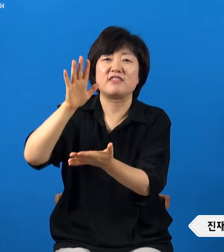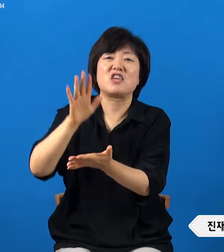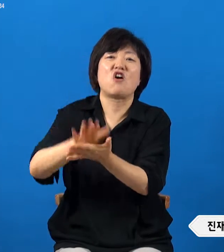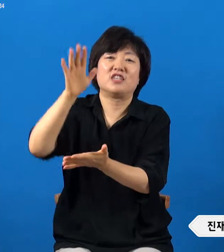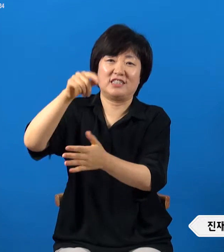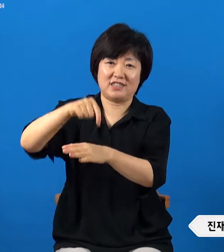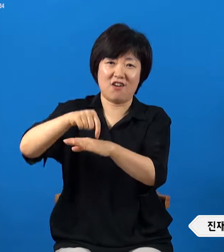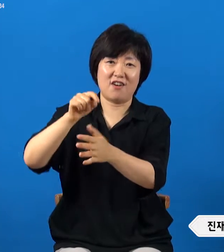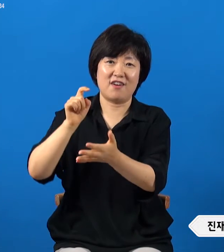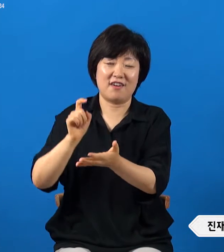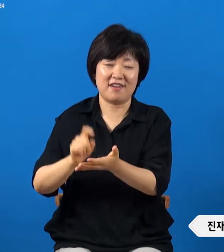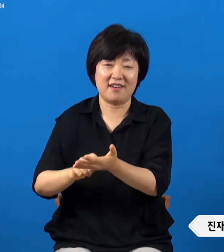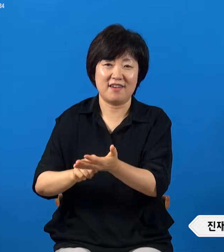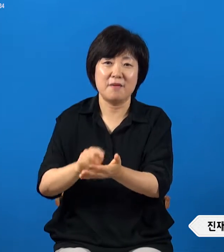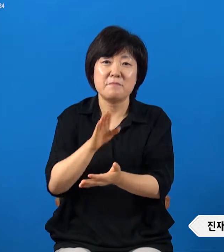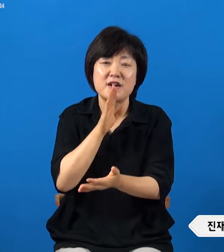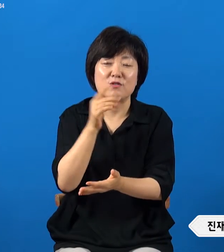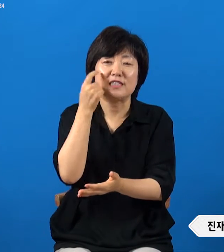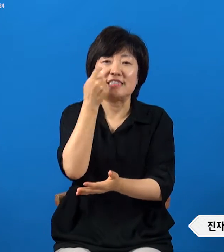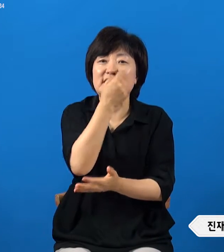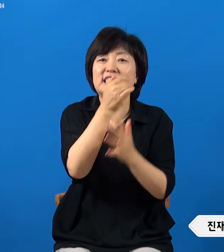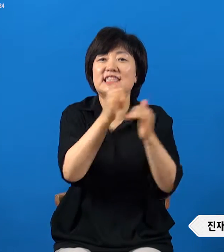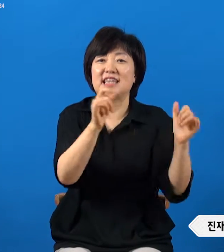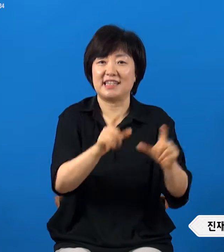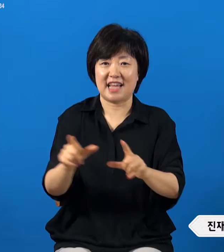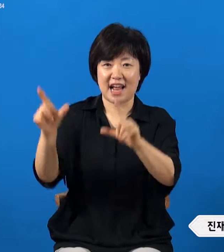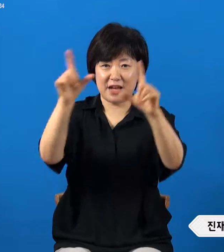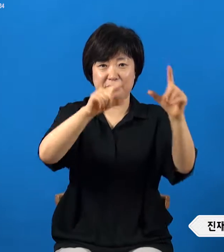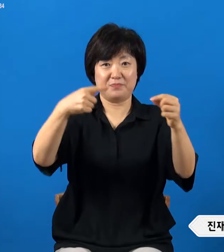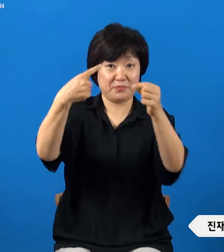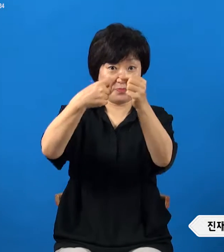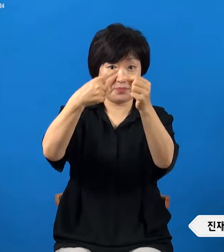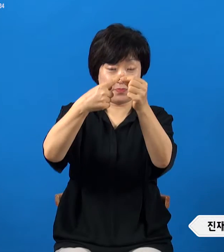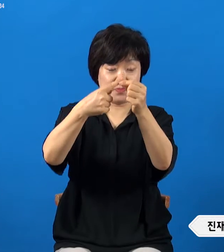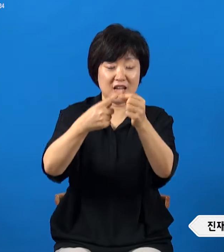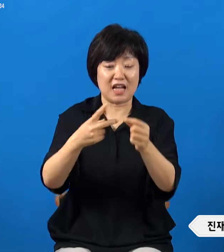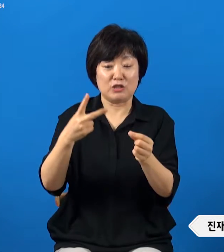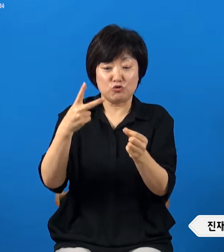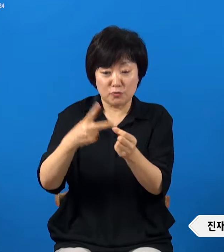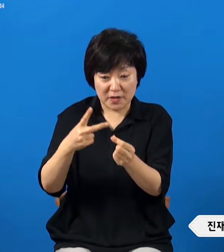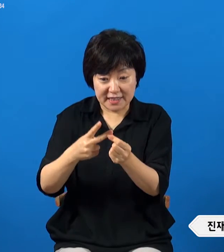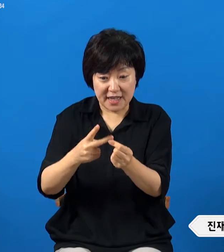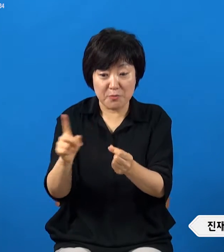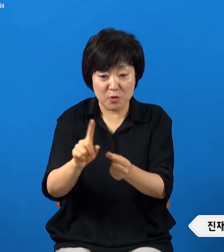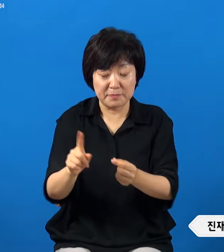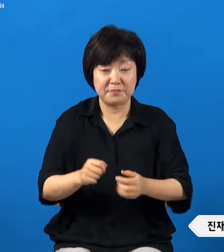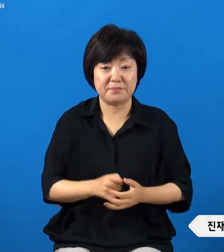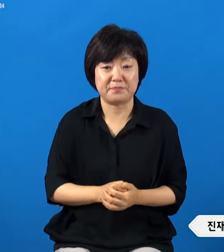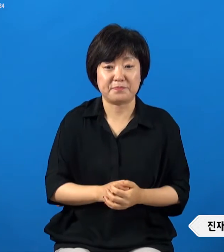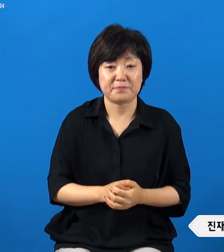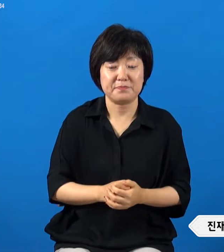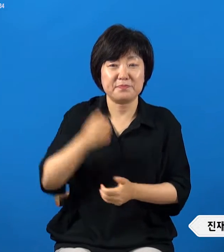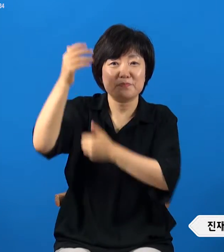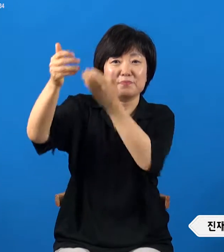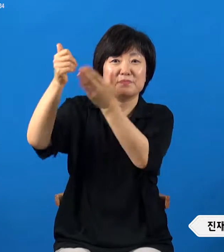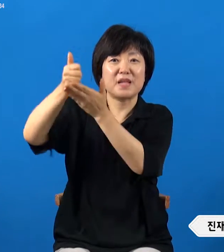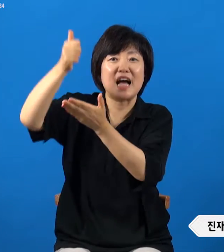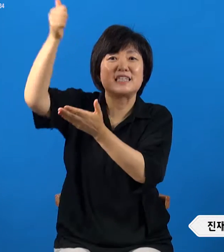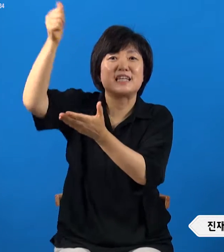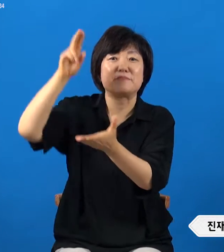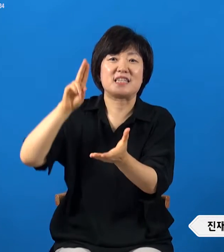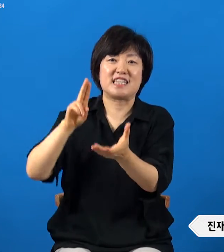증인의 삶입니다. 두 번째로 증인의 삶에는 하나님의